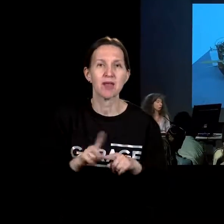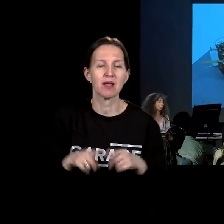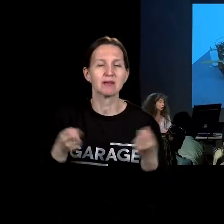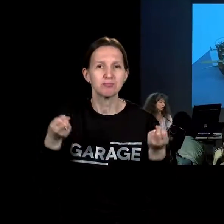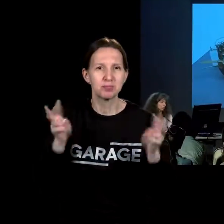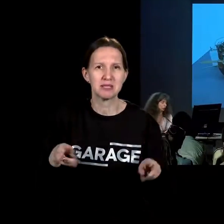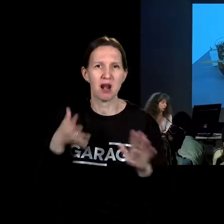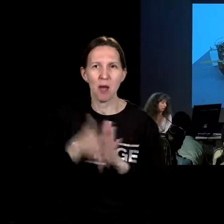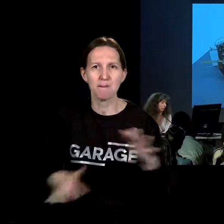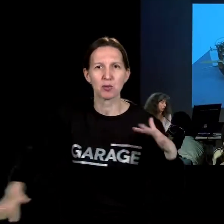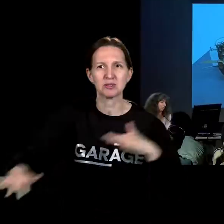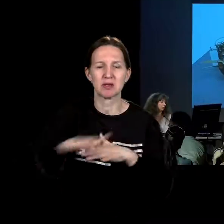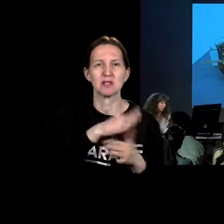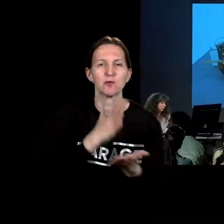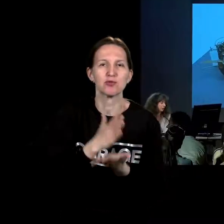которое существует,